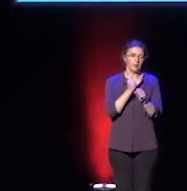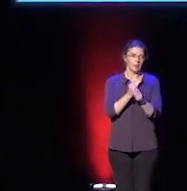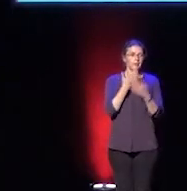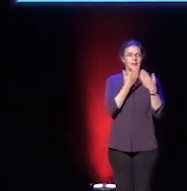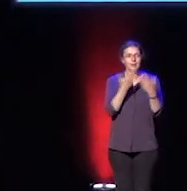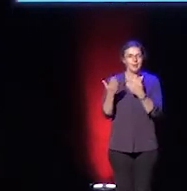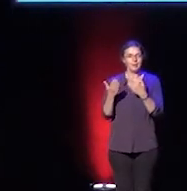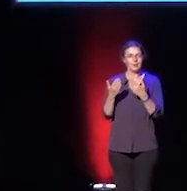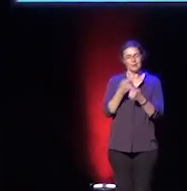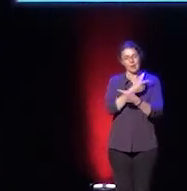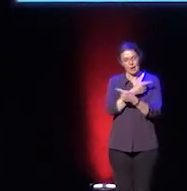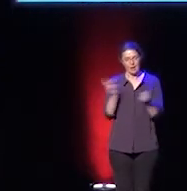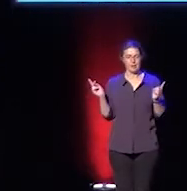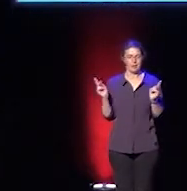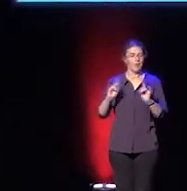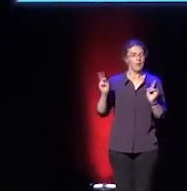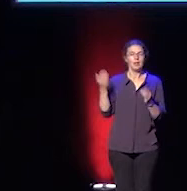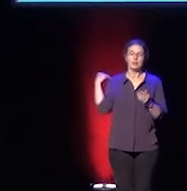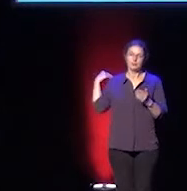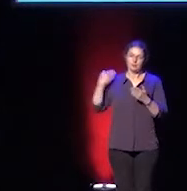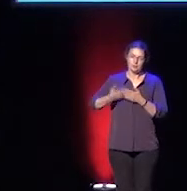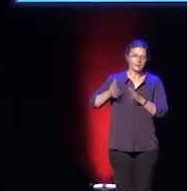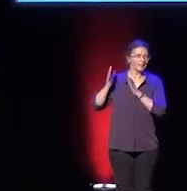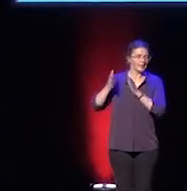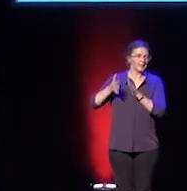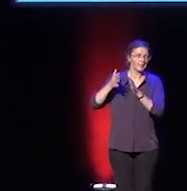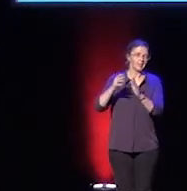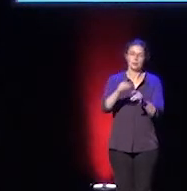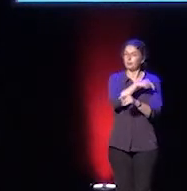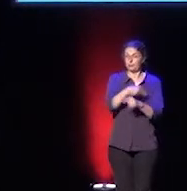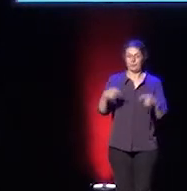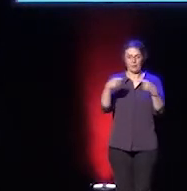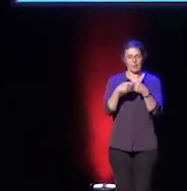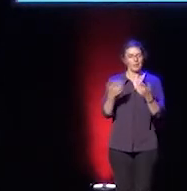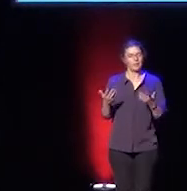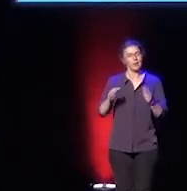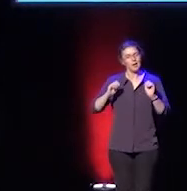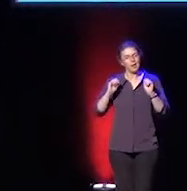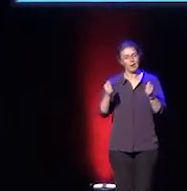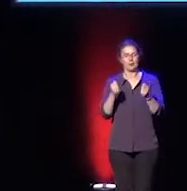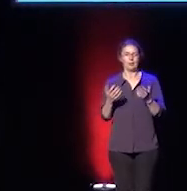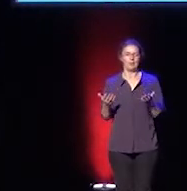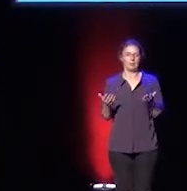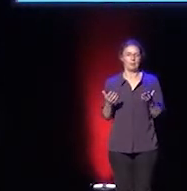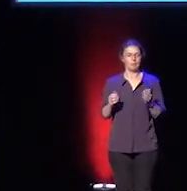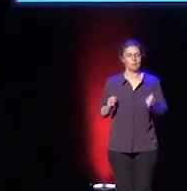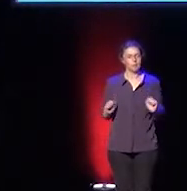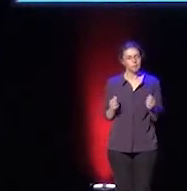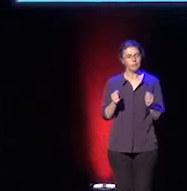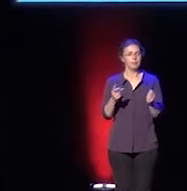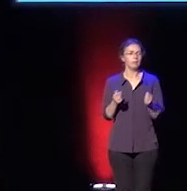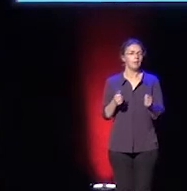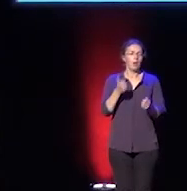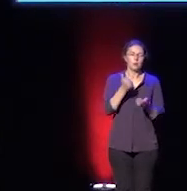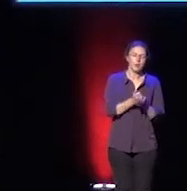bedanke mich bei allen, die in den letzten Jahrzehnten im Verband aktiv tätig waren,